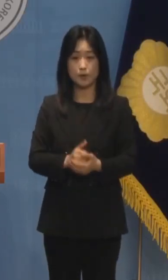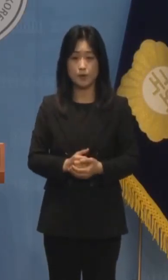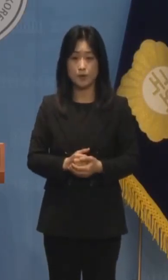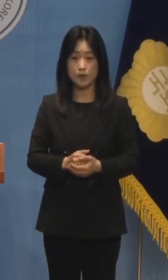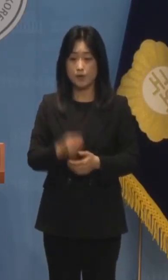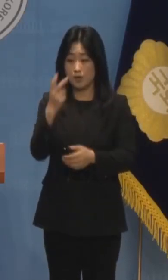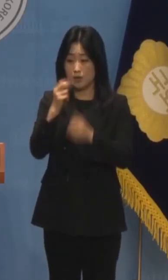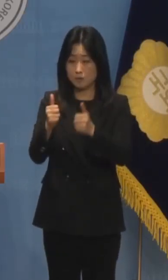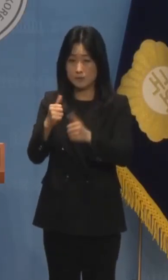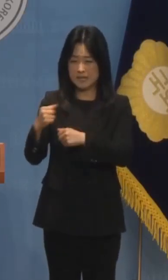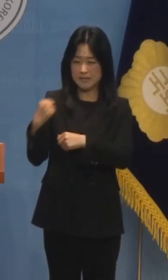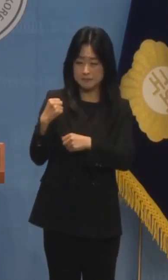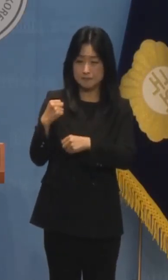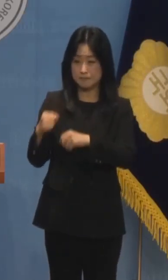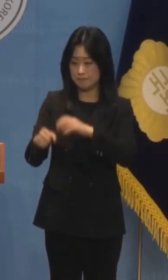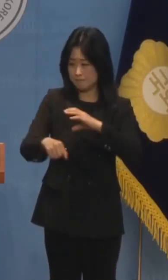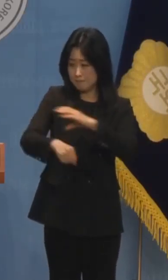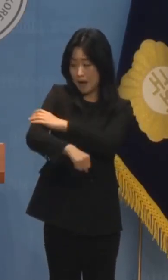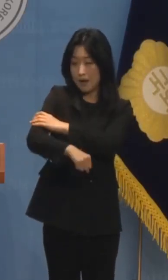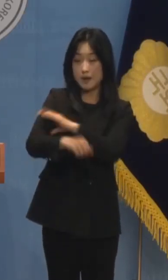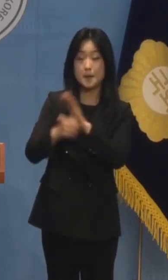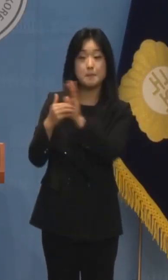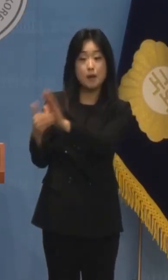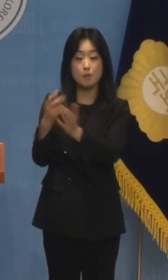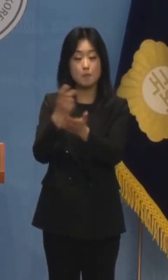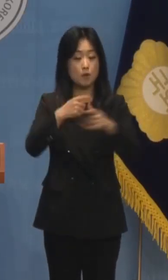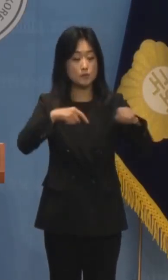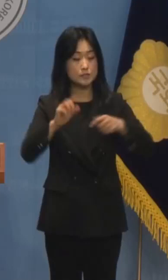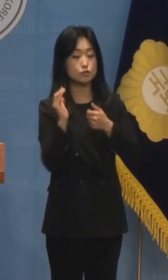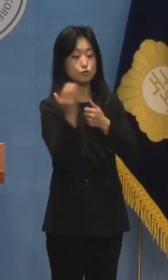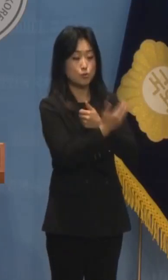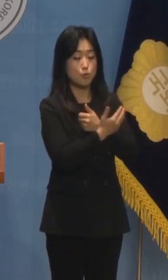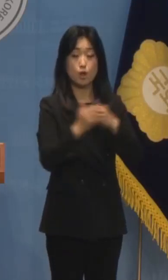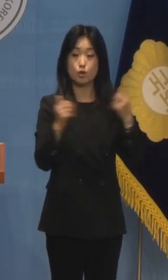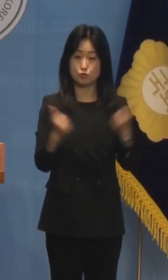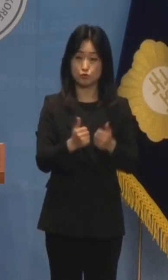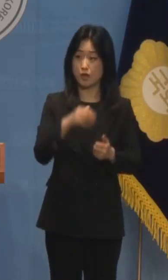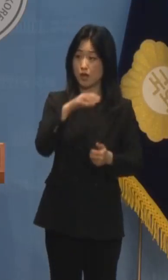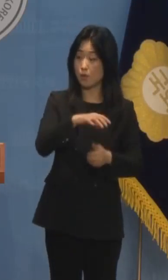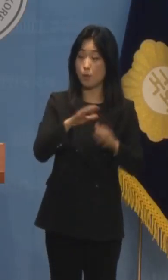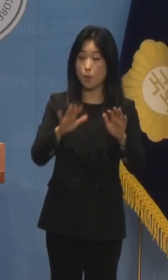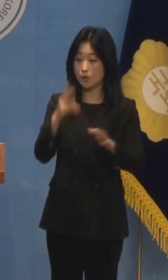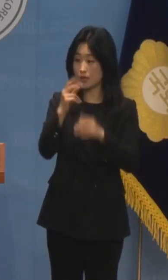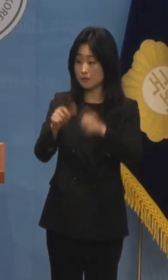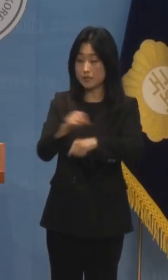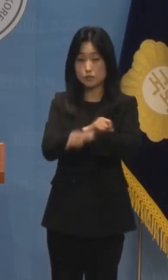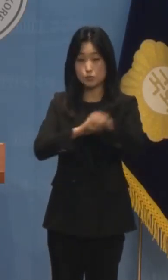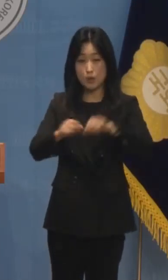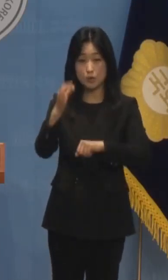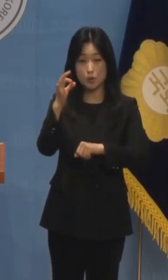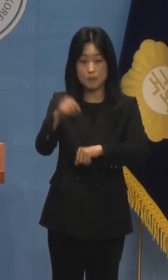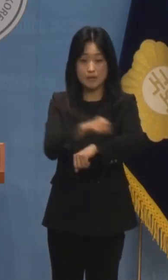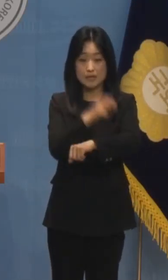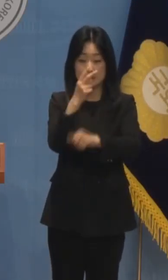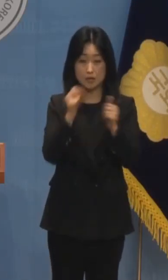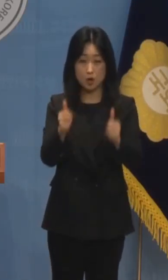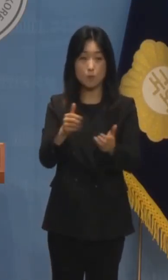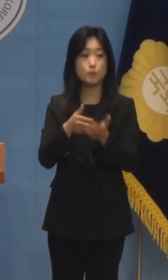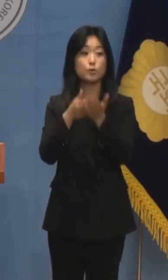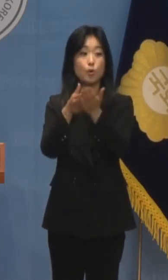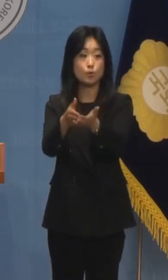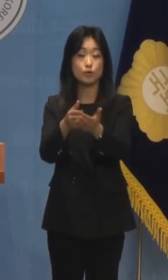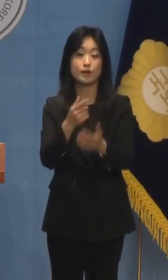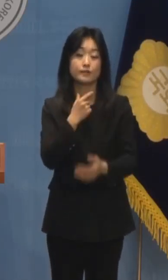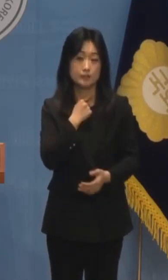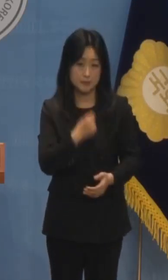폭주하는 권력기관에 맞서 법치주의를 수호해야 하는 국회는 오늘 검찰 특활비 특검을 요구할 수밖에